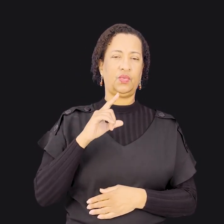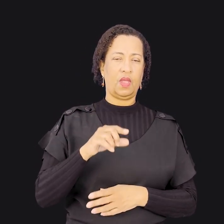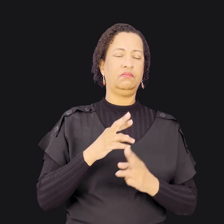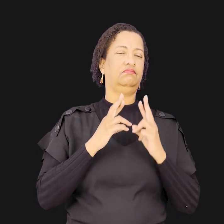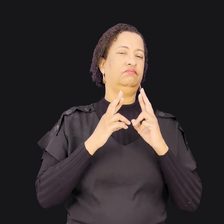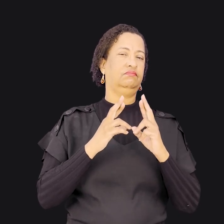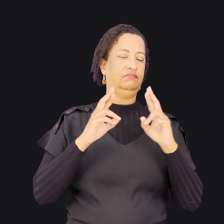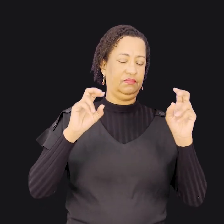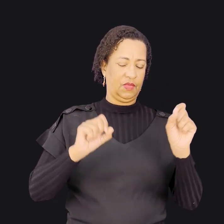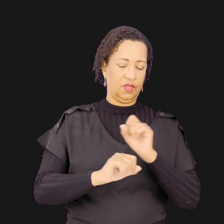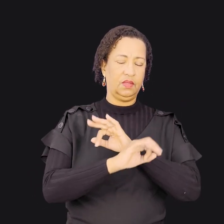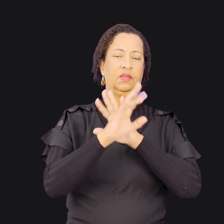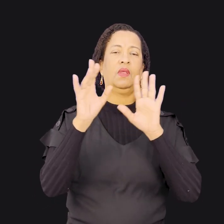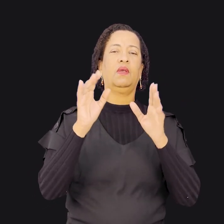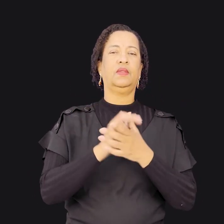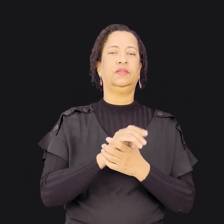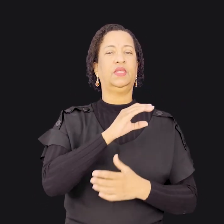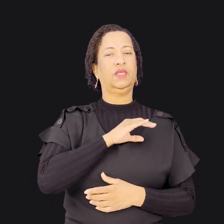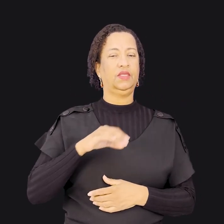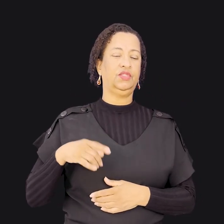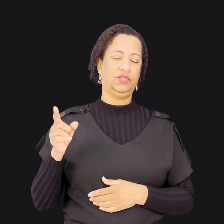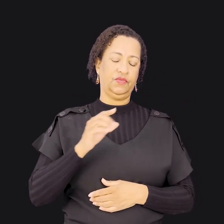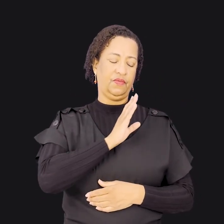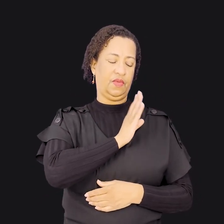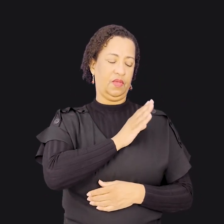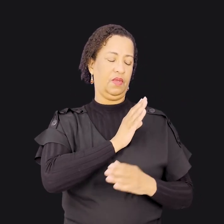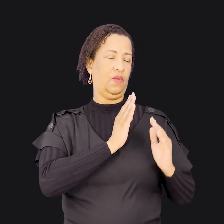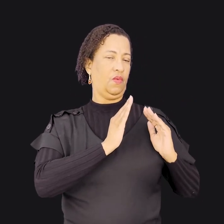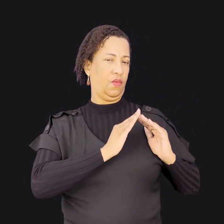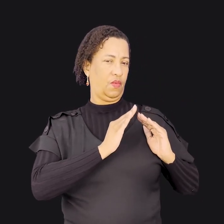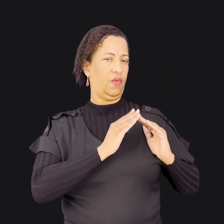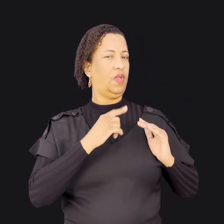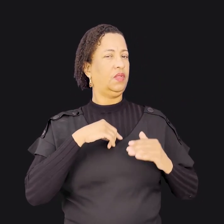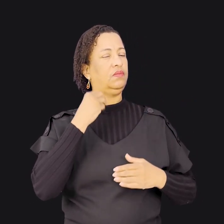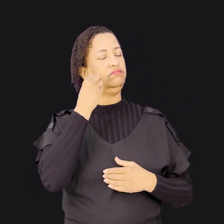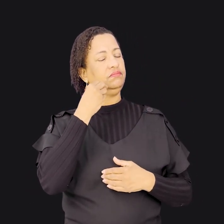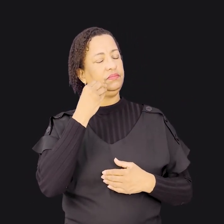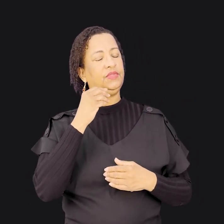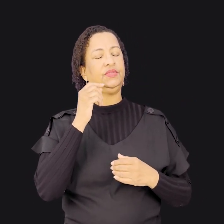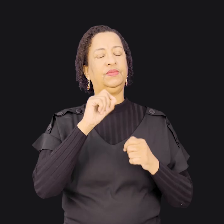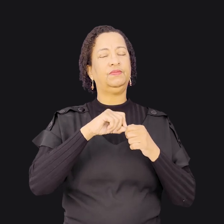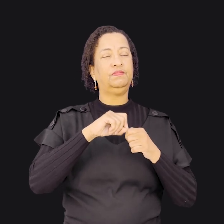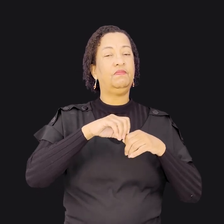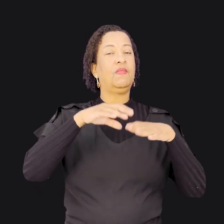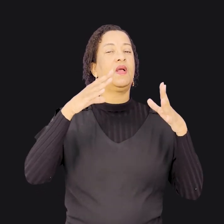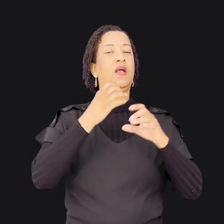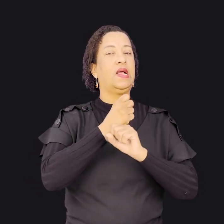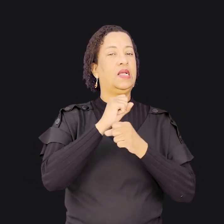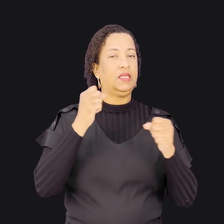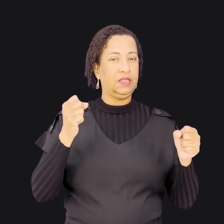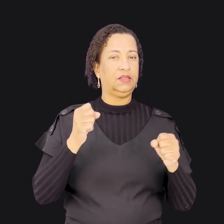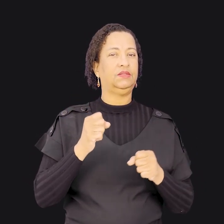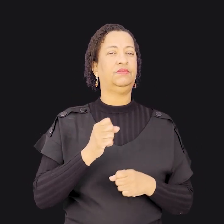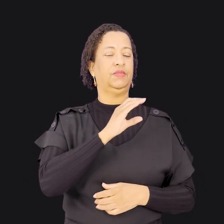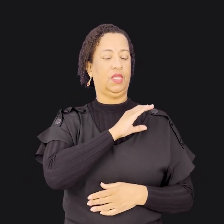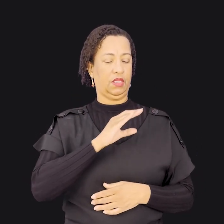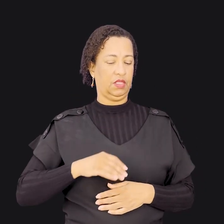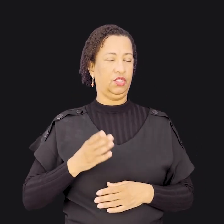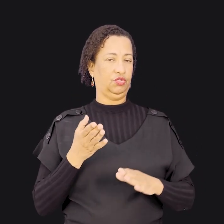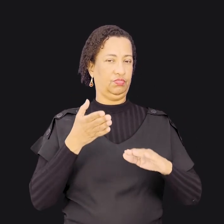glória. Cristo vem morar em nossos corações para que experimentemos o grande milagre. Cristo em vocês, a esperança da glória.